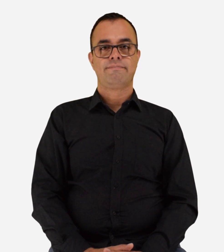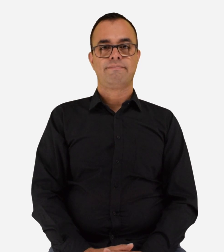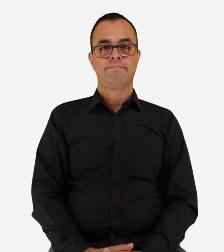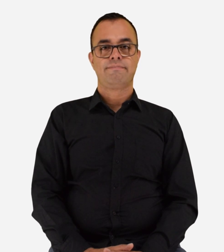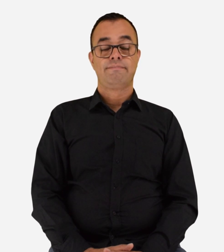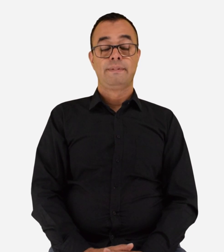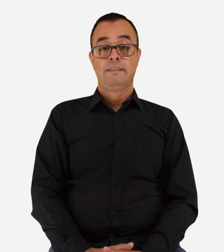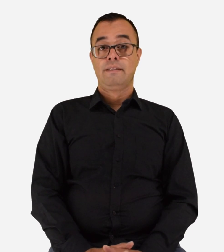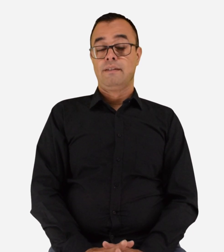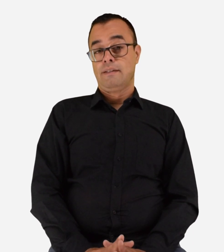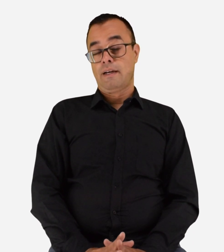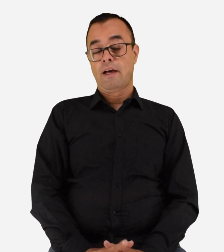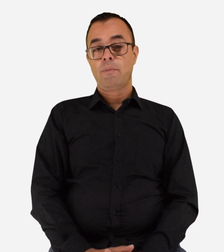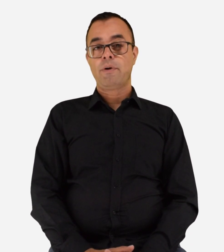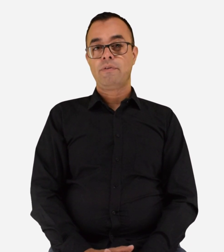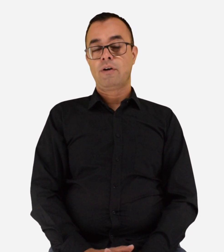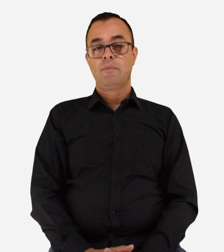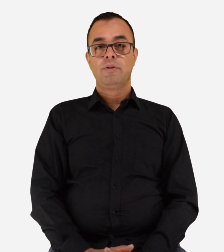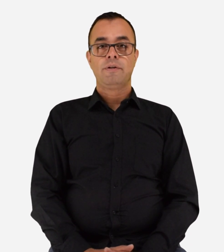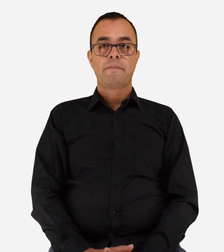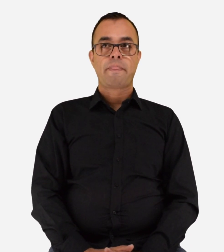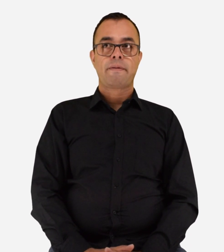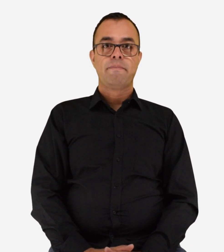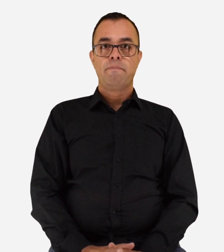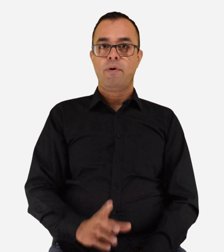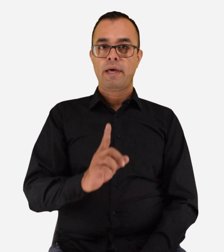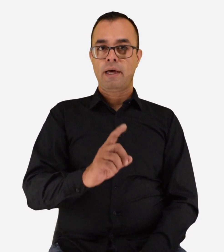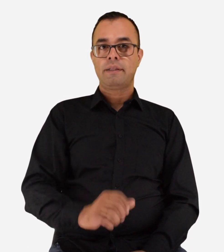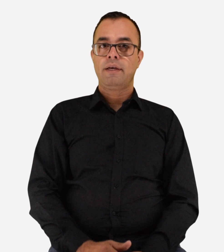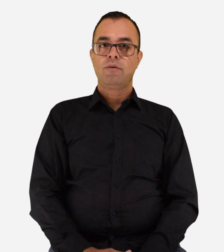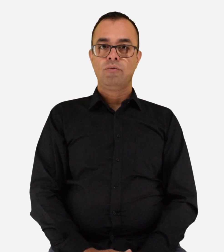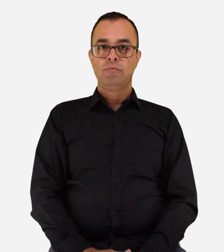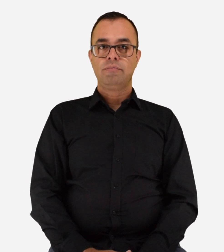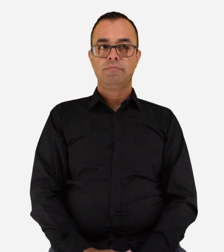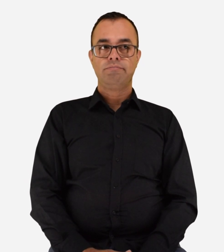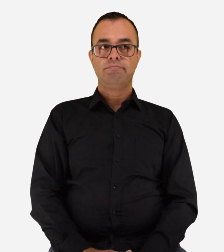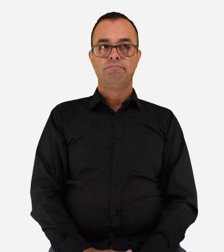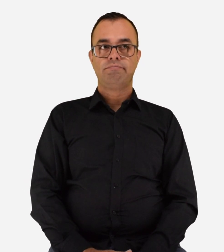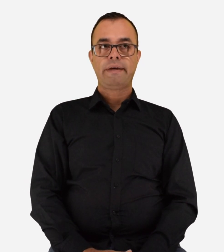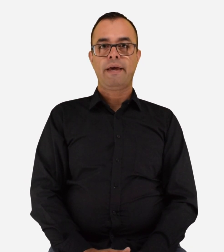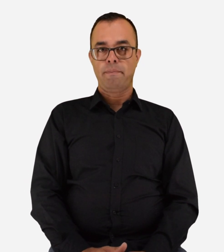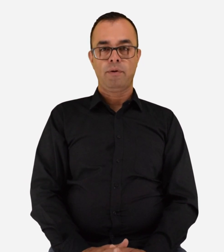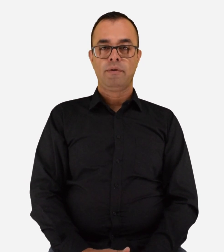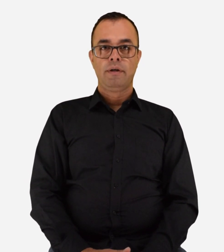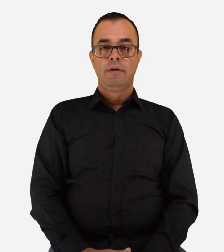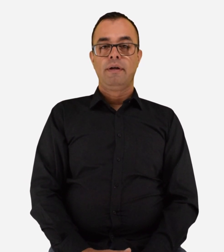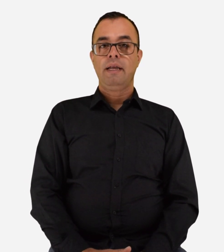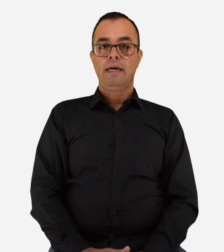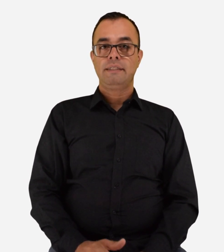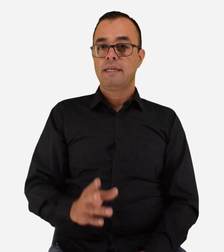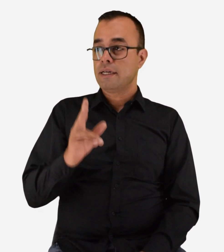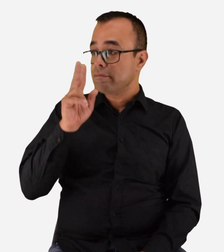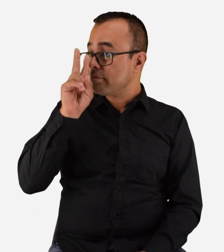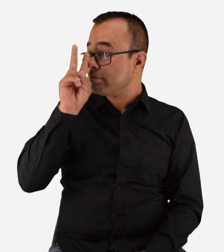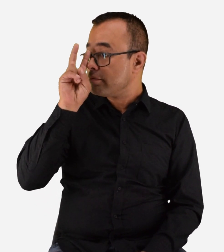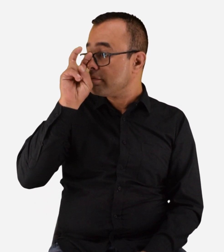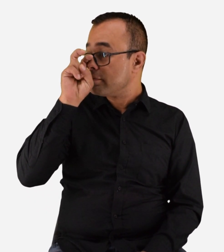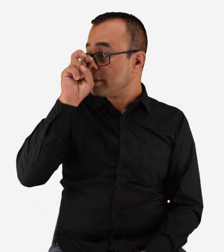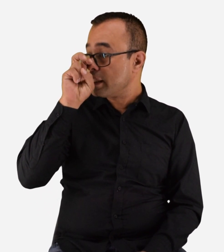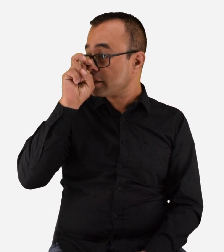colombiana? Claro, profe, cómo no. Voy a darte un ejemplo. La seña